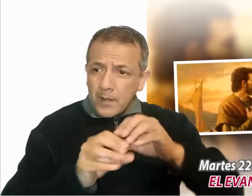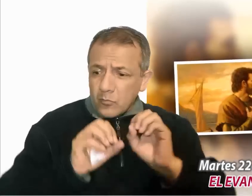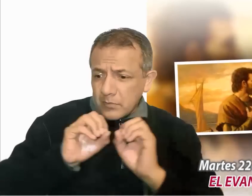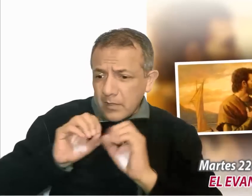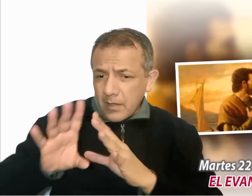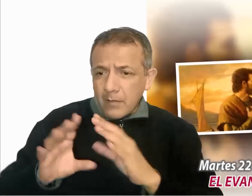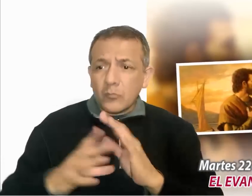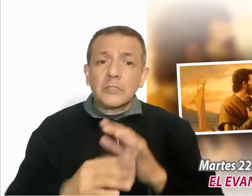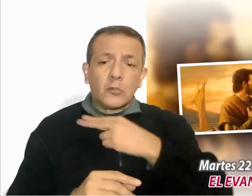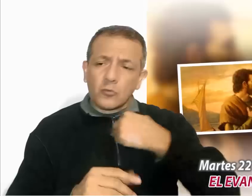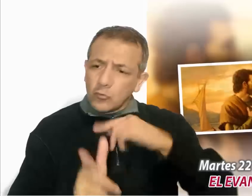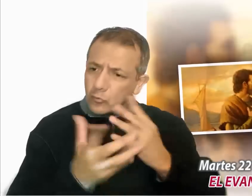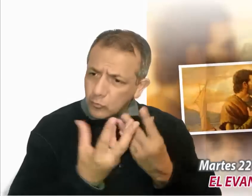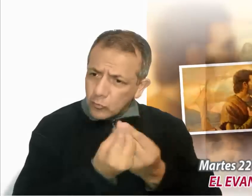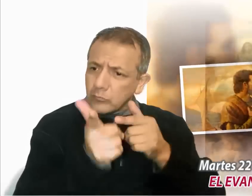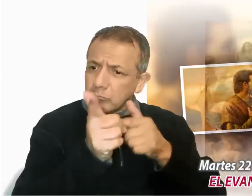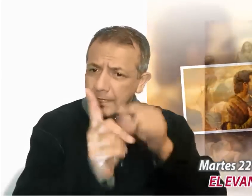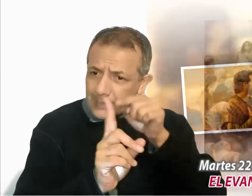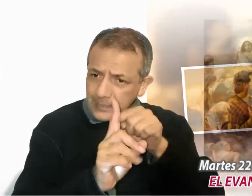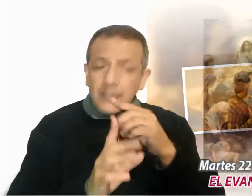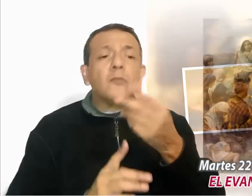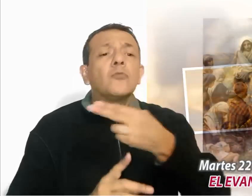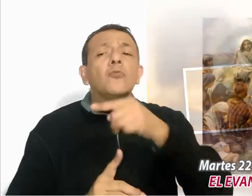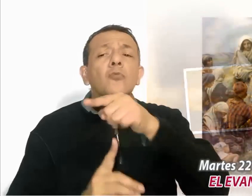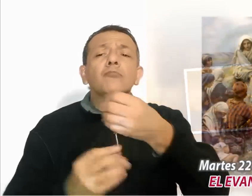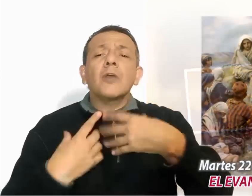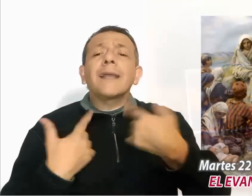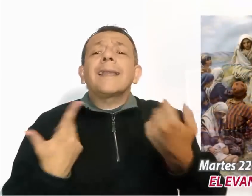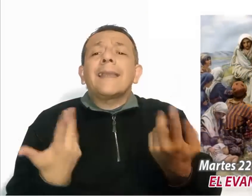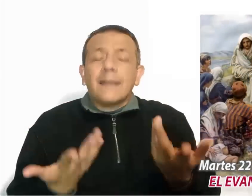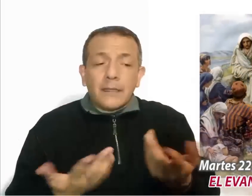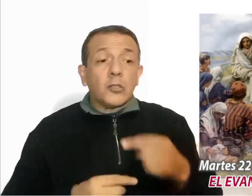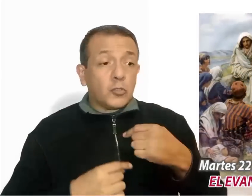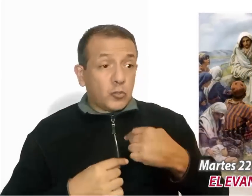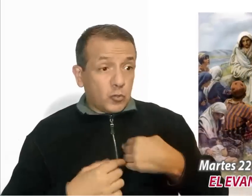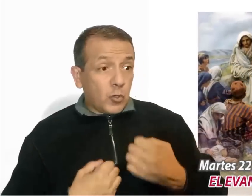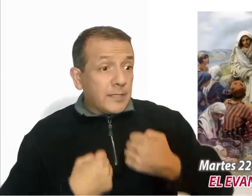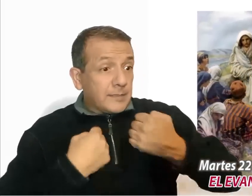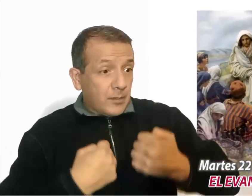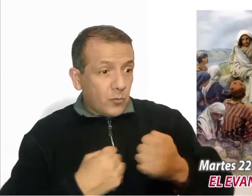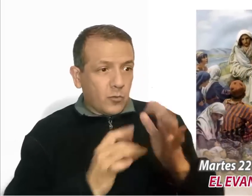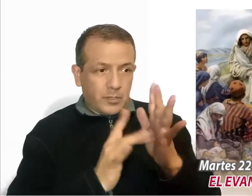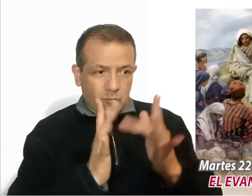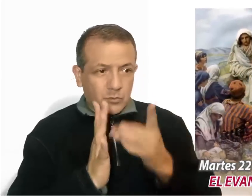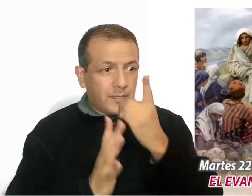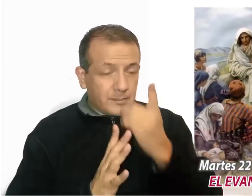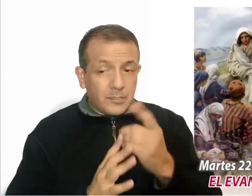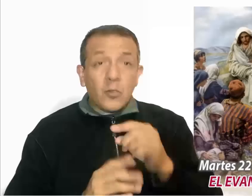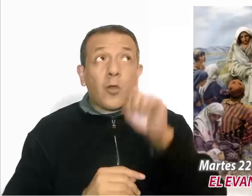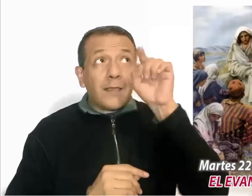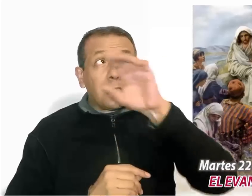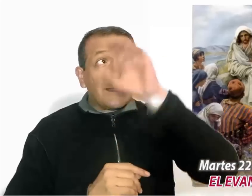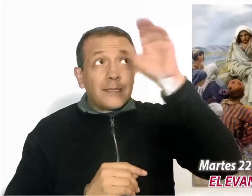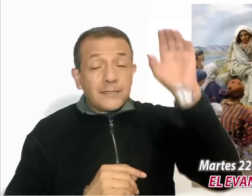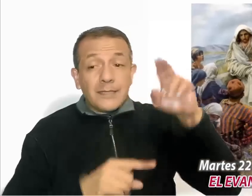hemos seguido. ¿Qué nos va a tocar? Jesús le dijo: Yo les aseguro que en la vida nueva, cuando el Hijo